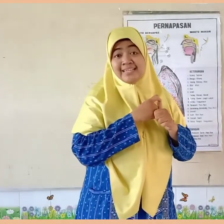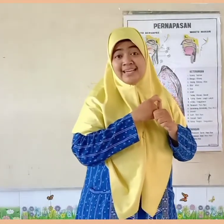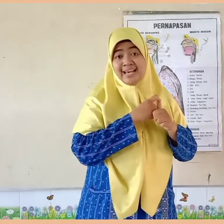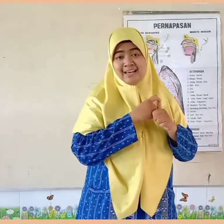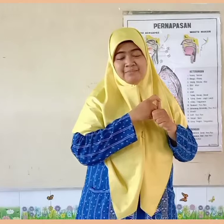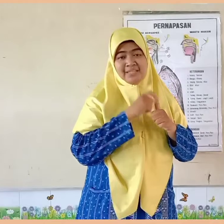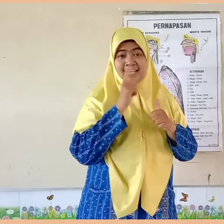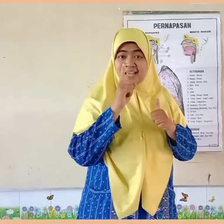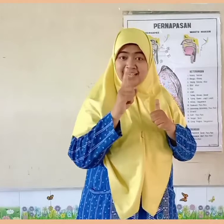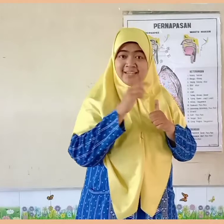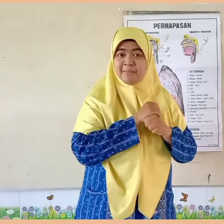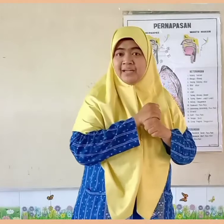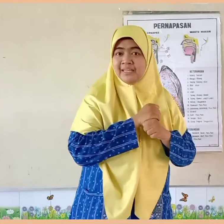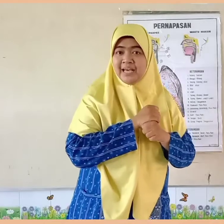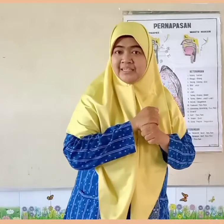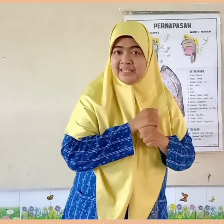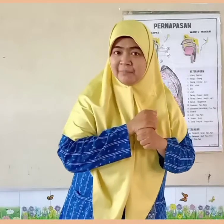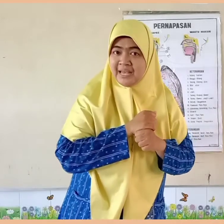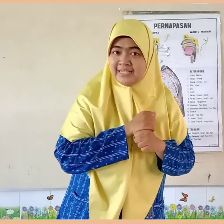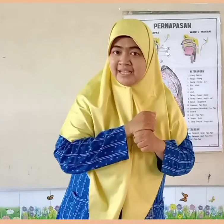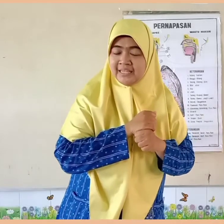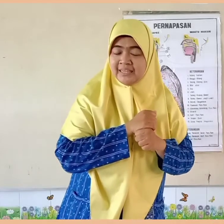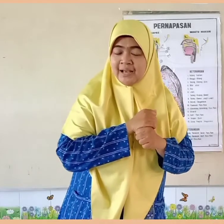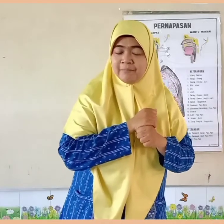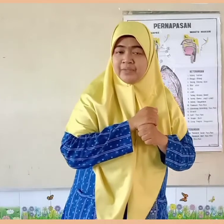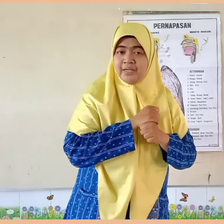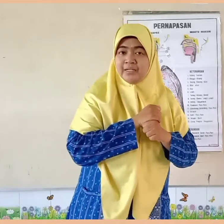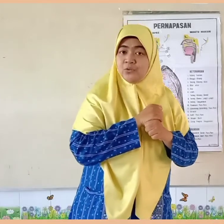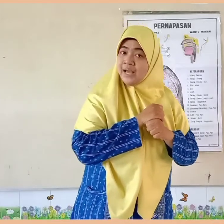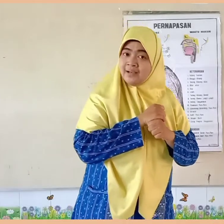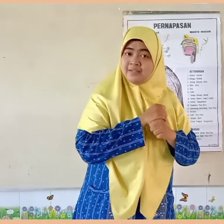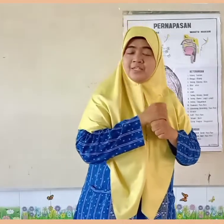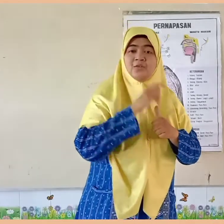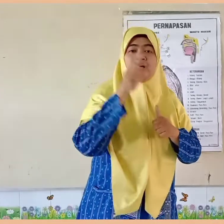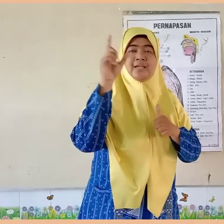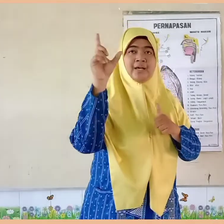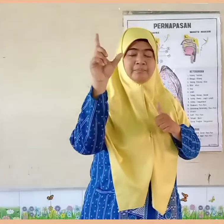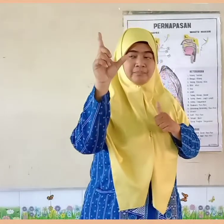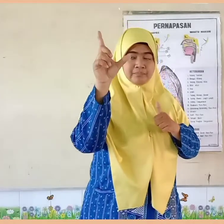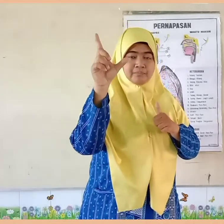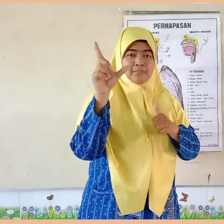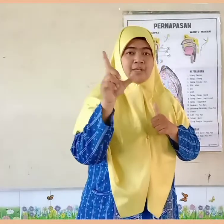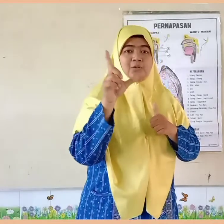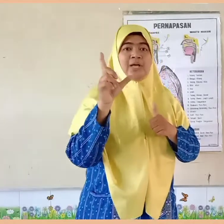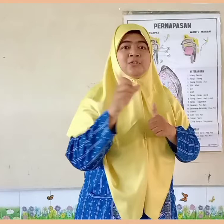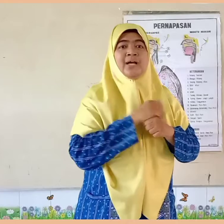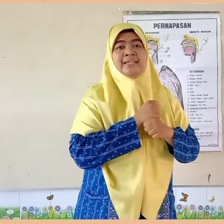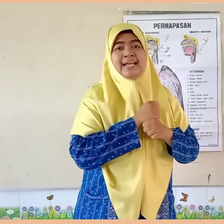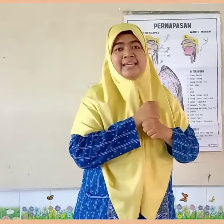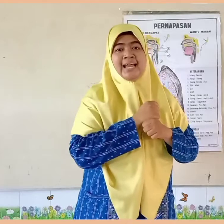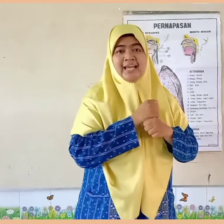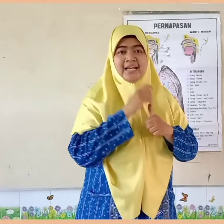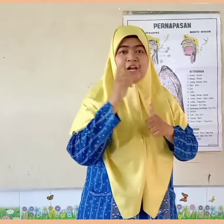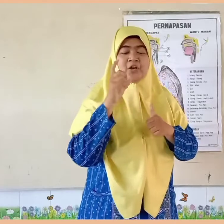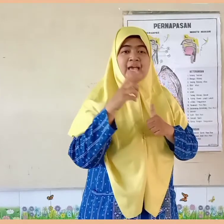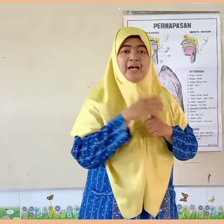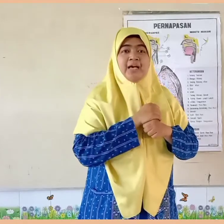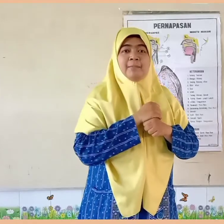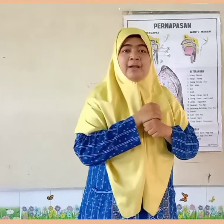dada. Masih ingat kan kemarin ketika kita belajar tentang tulang, di situ ada tulang-tulang dada. Nah, kalau yang